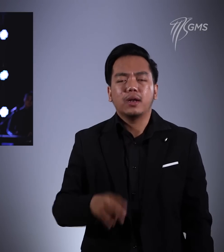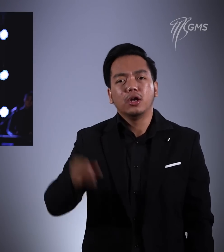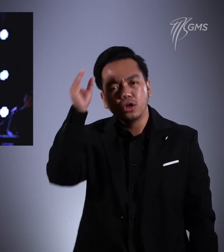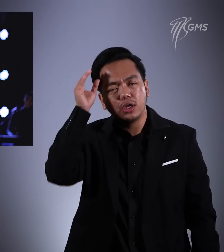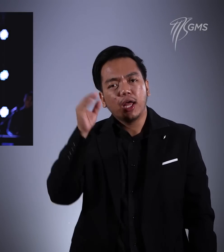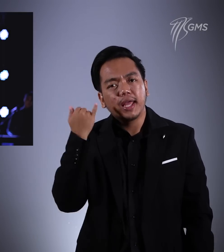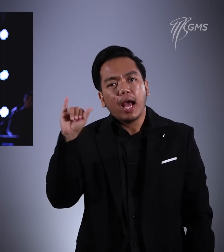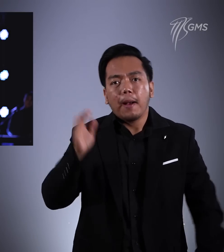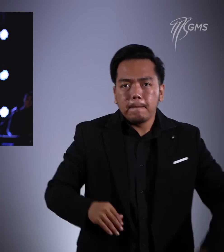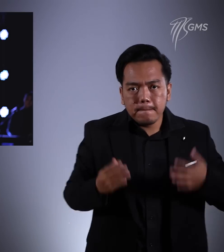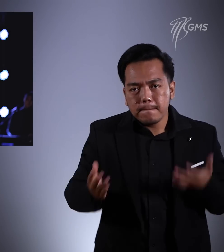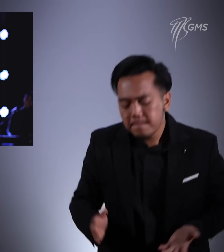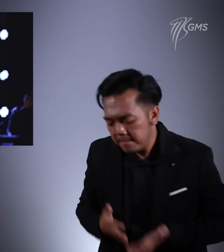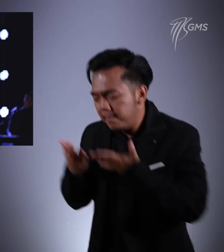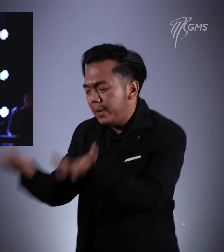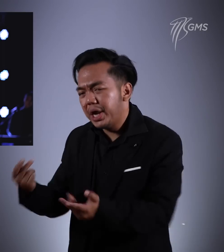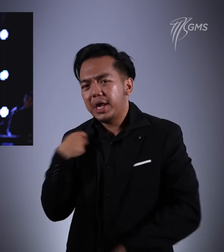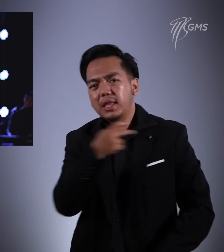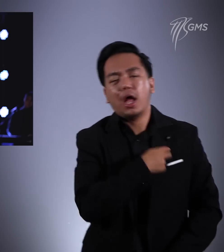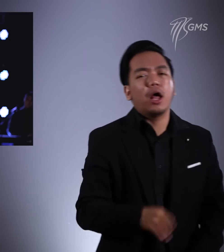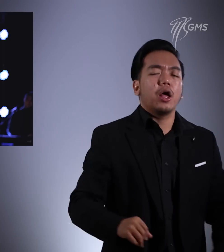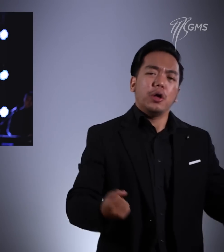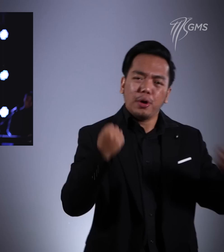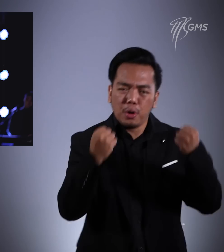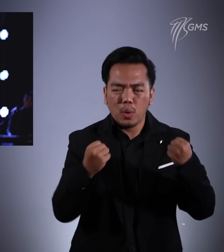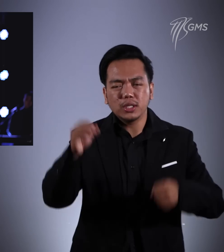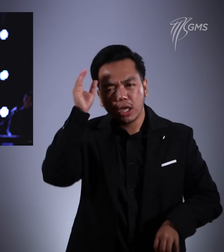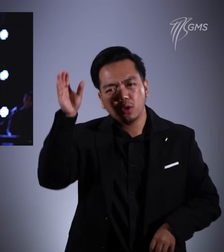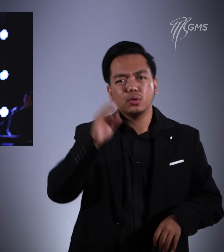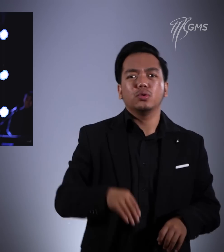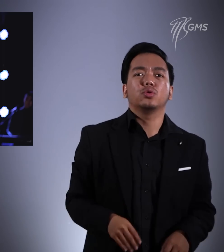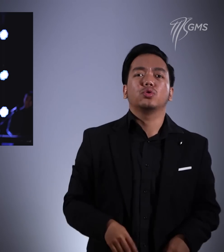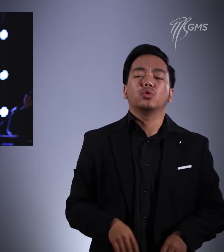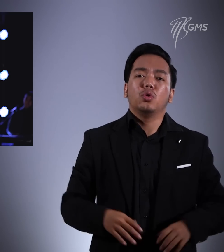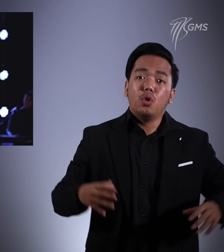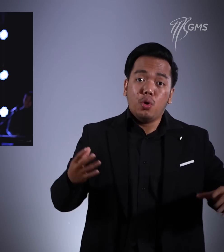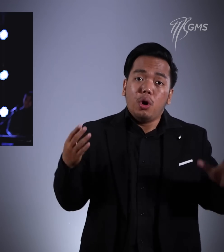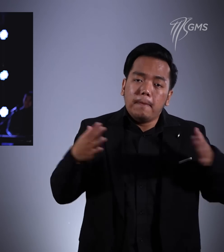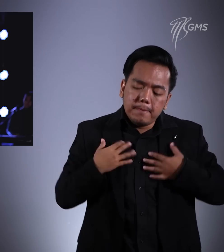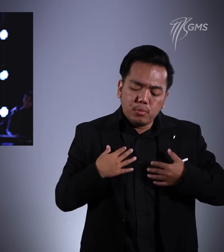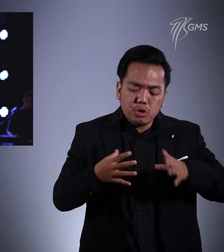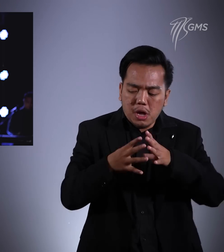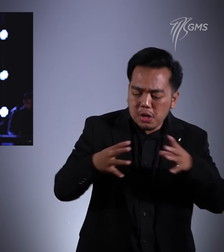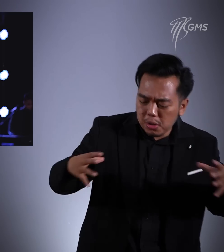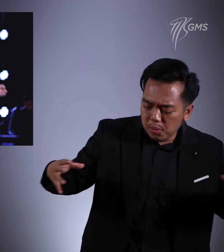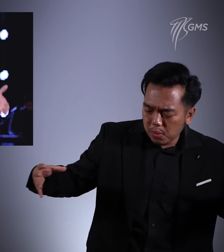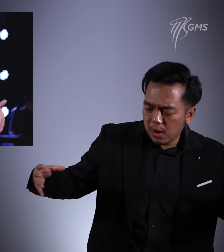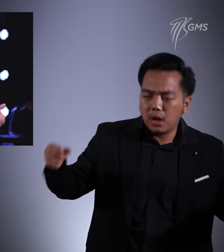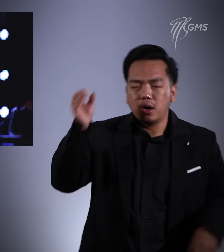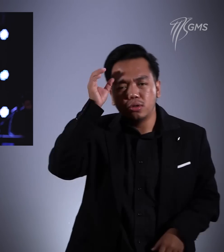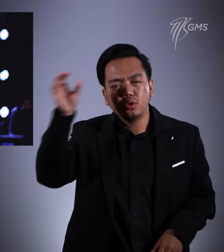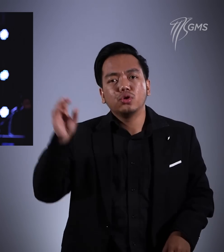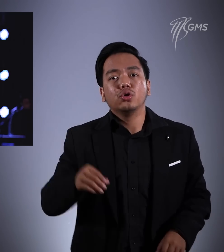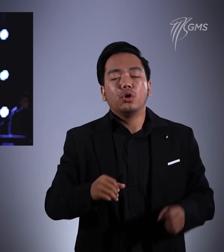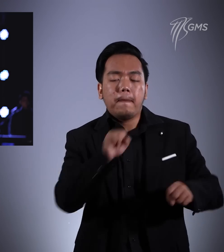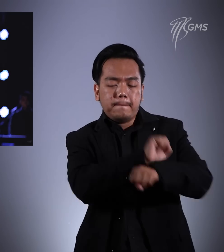overbear, to long suffer, untuk bisa panjang sabar, untuk bisa kita punya ruang sedang diri sendiri bergumul, masih bisa mikirin